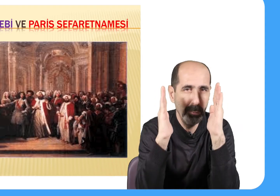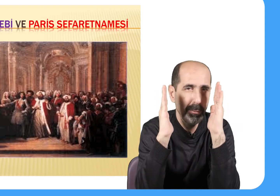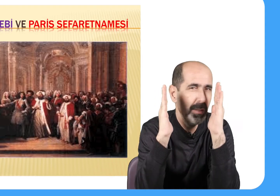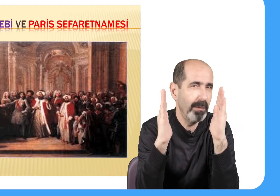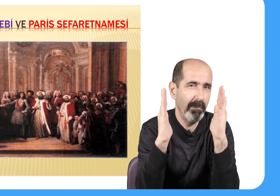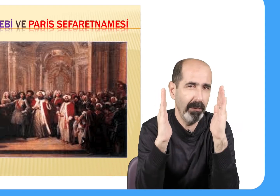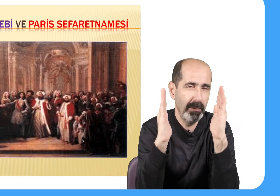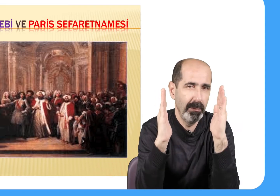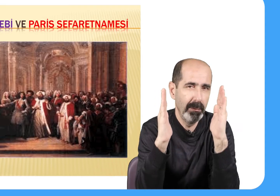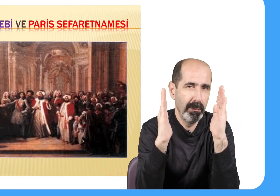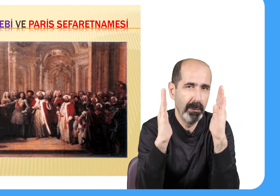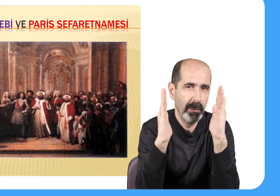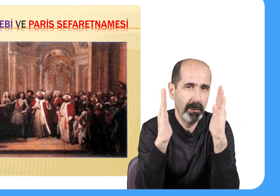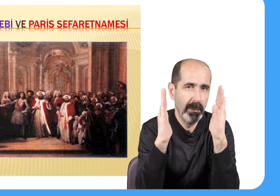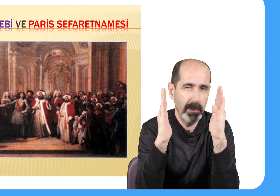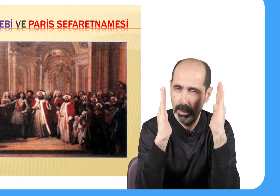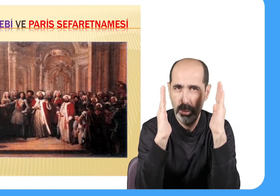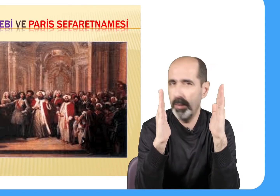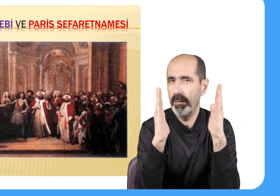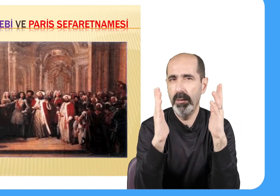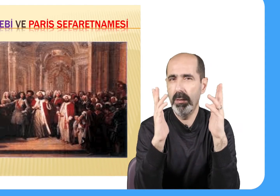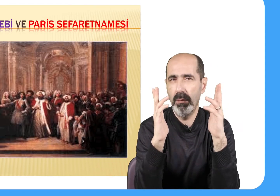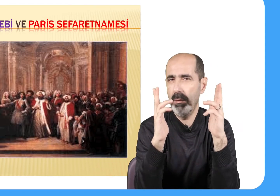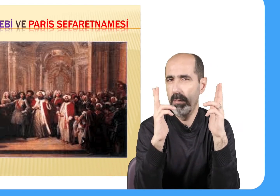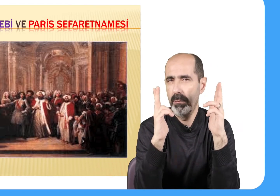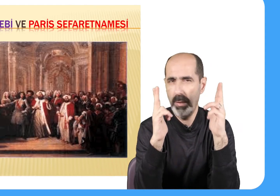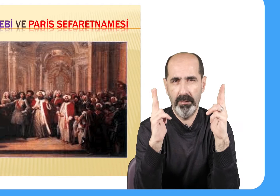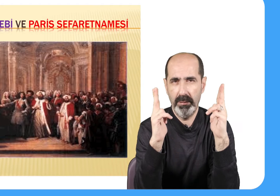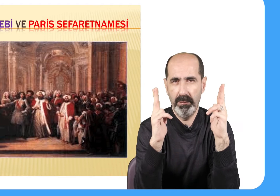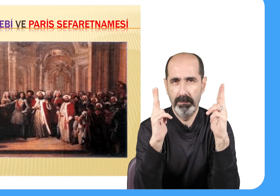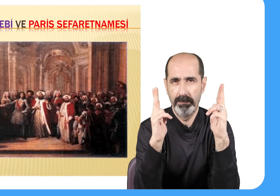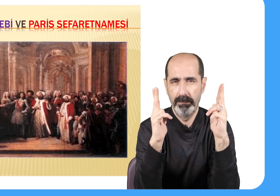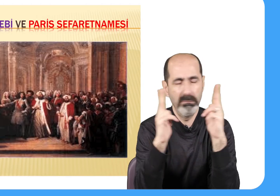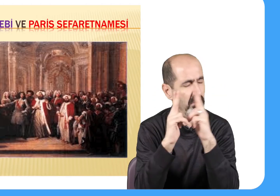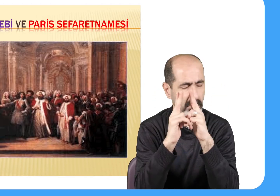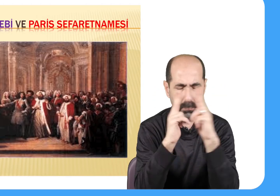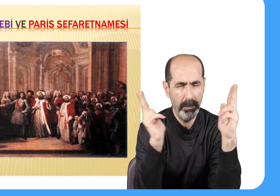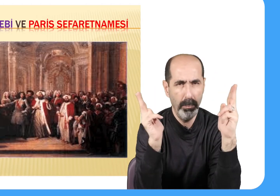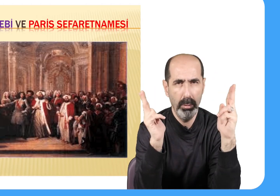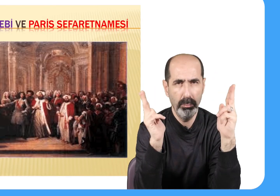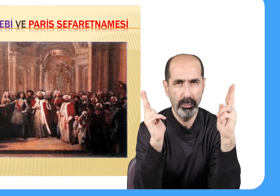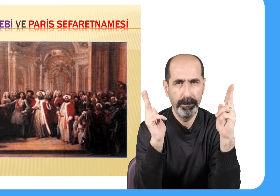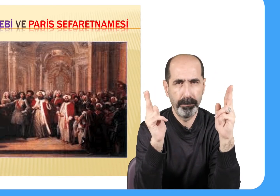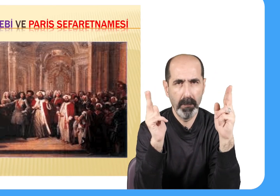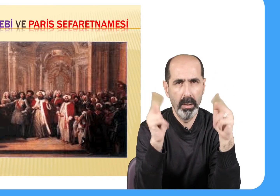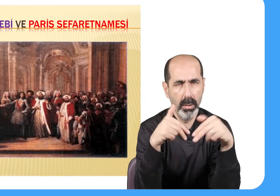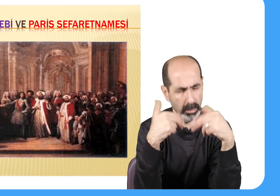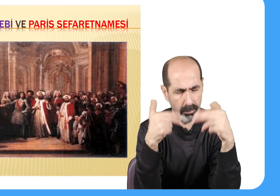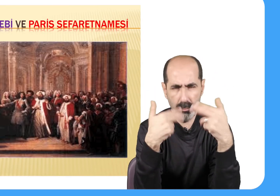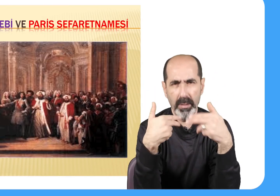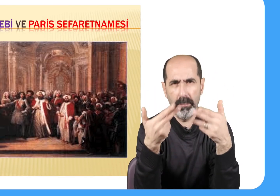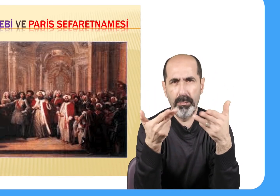Her gördüğü ilk devlet var ya da görmek istedikleri net Fransız ya bu hep böyle olmuştu